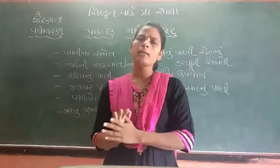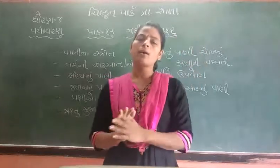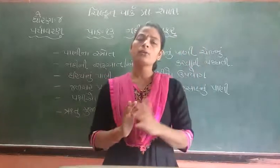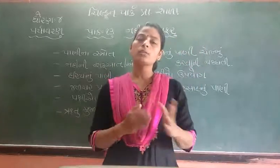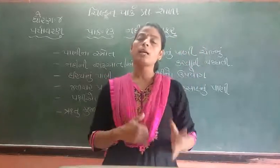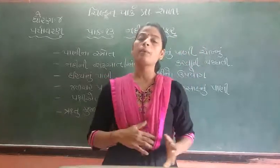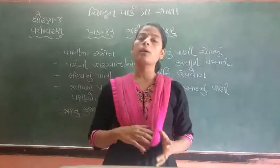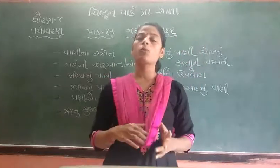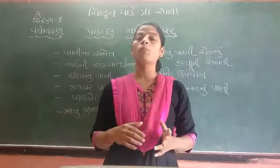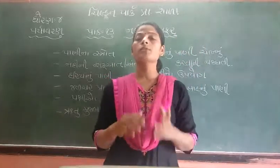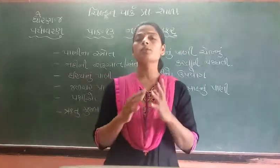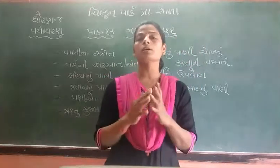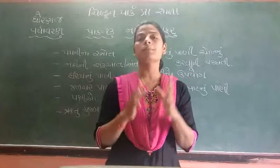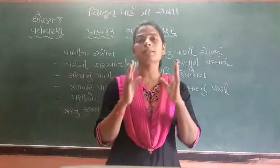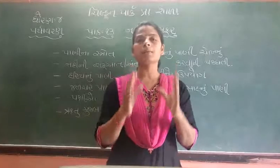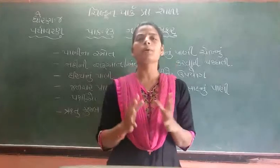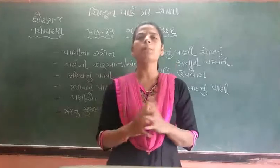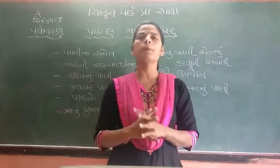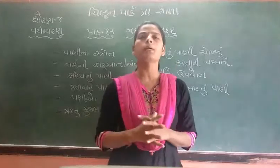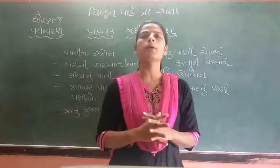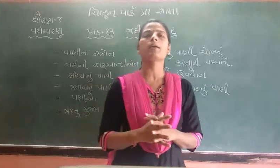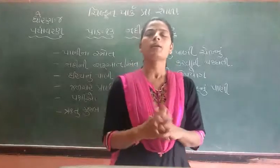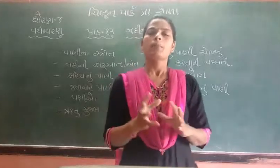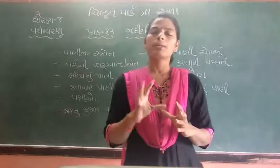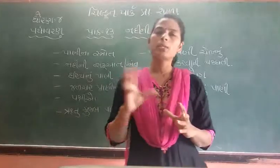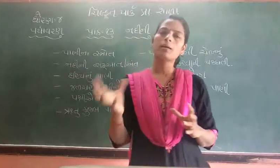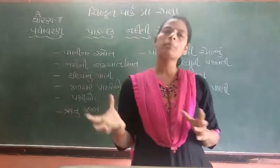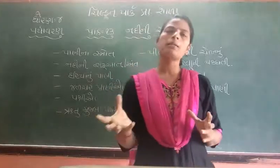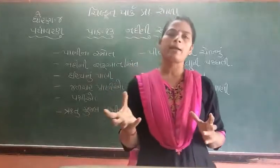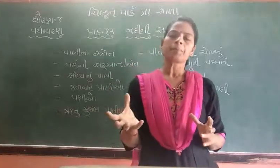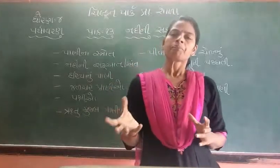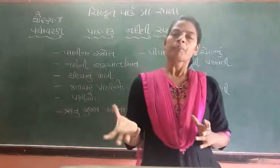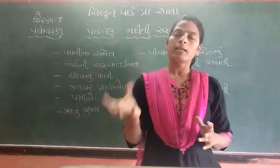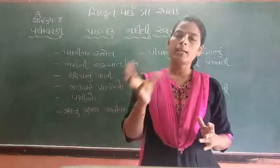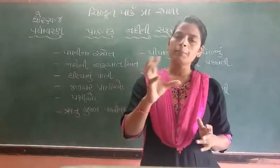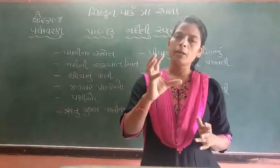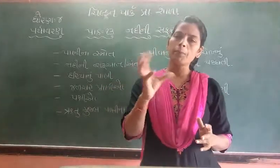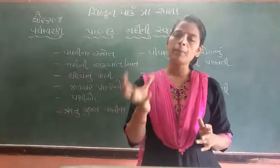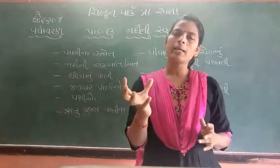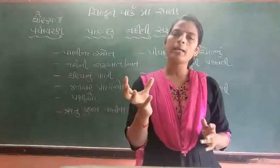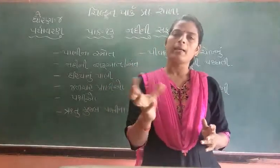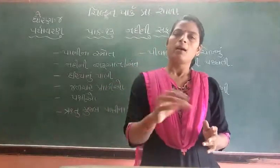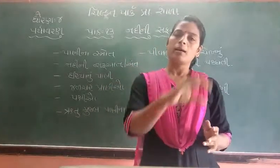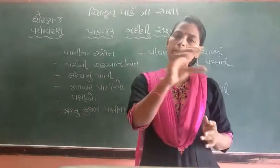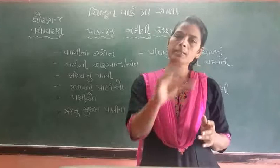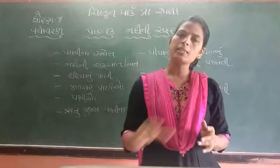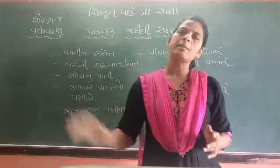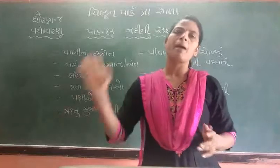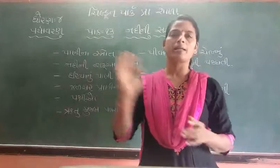अने शियाळामां खूब ज ठंडीमां ज्यारे बरफ पड़े होय ने पछी गरमी थाय एटले ए बरफ पीगळे अने पछी जे पाणी